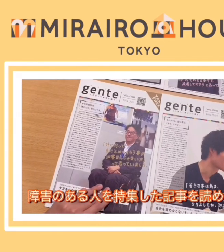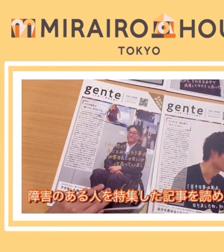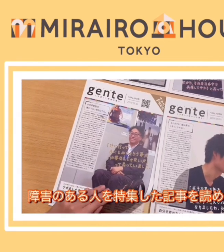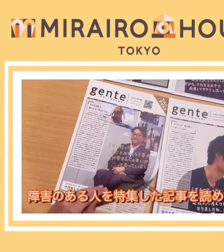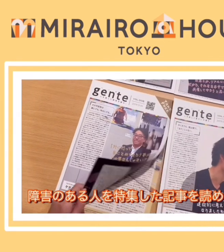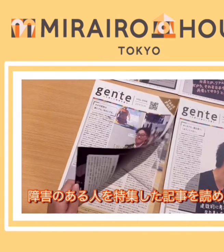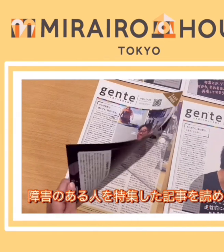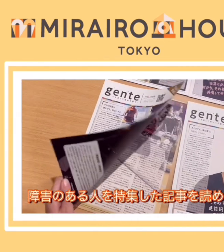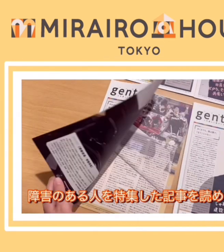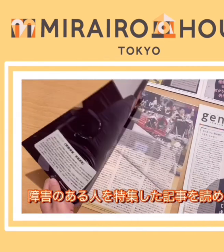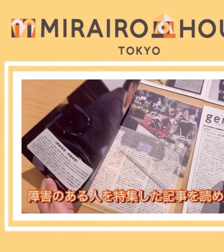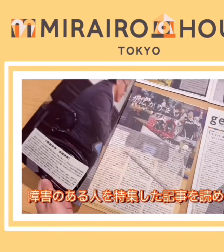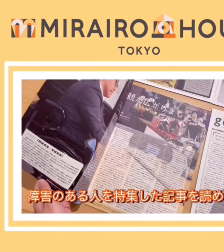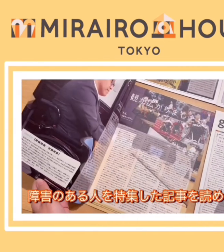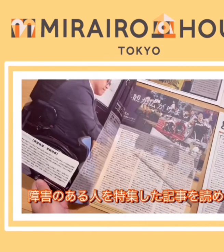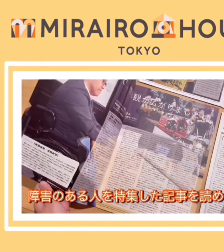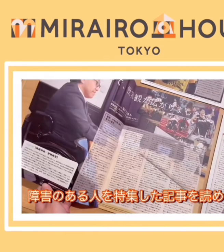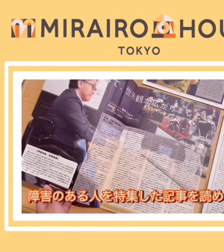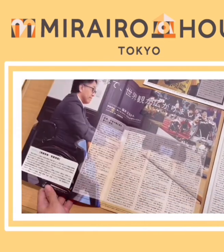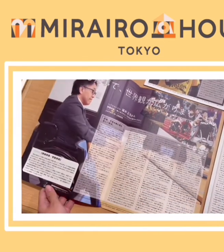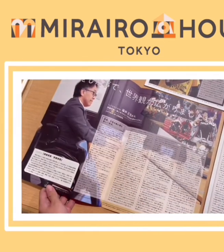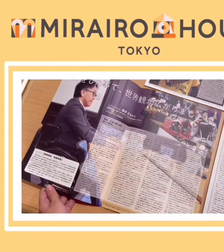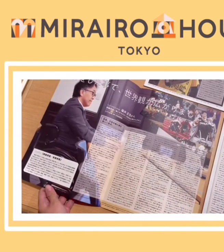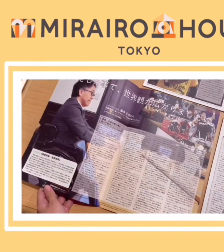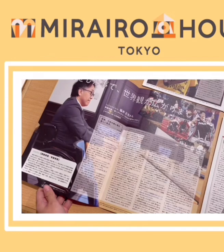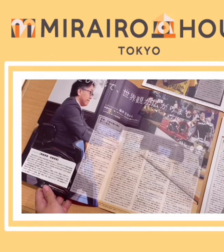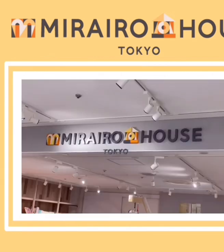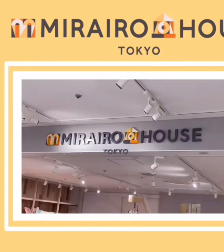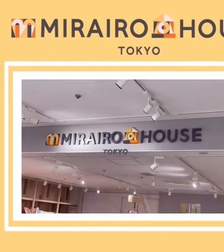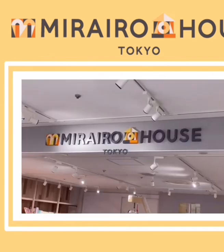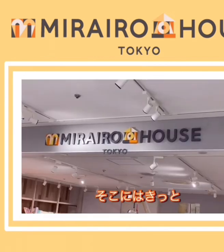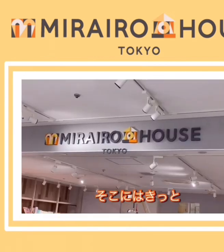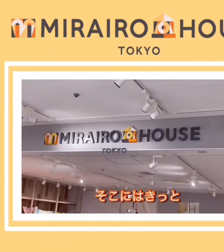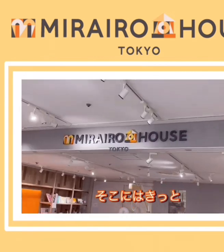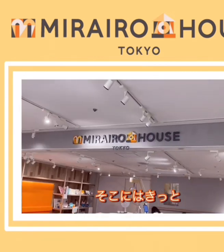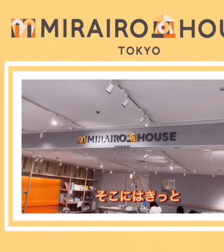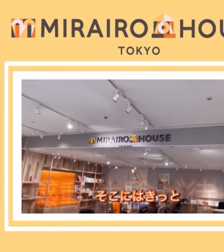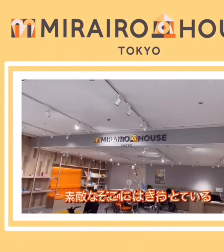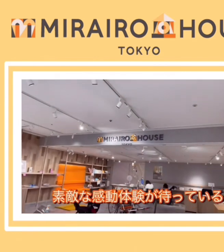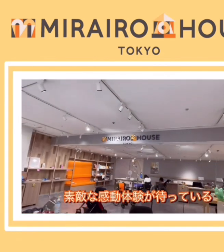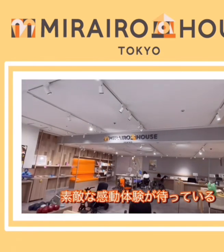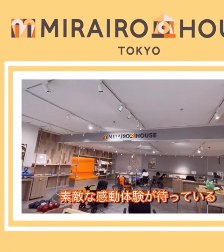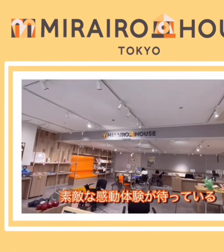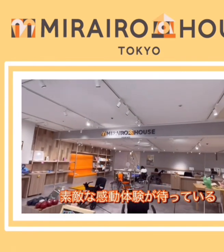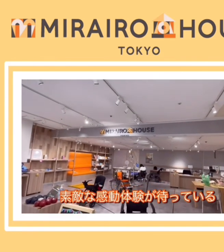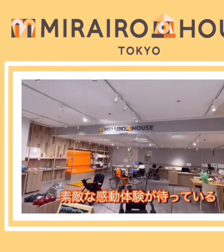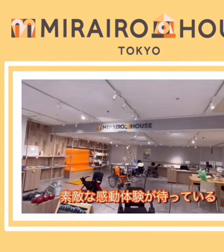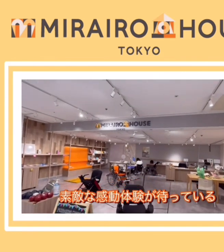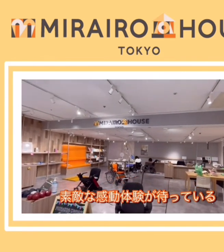のある人を特集した記事を読めたり、そこにはきっと素敵な感動体験が待っ